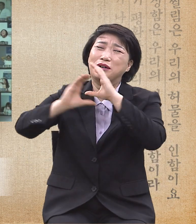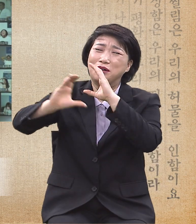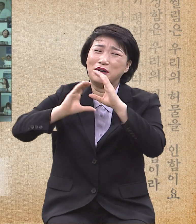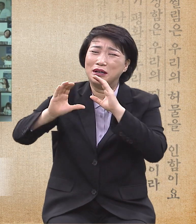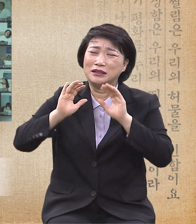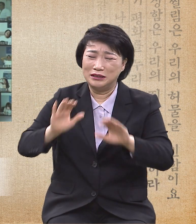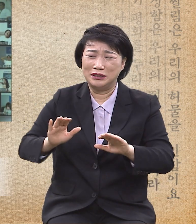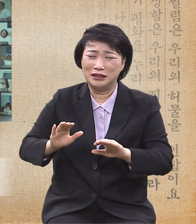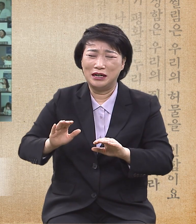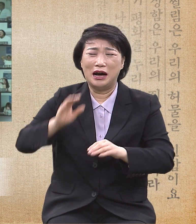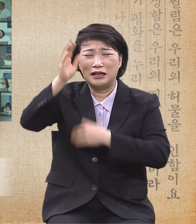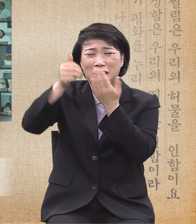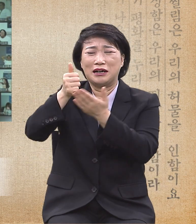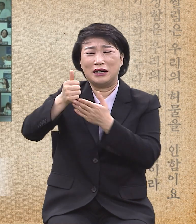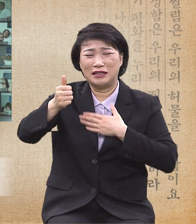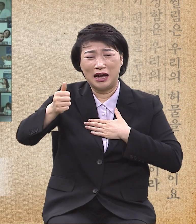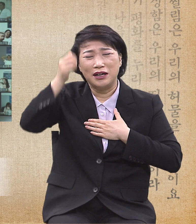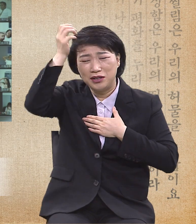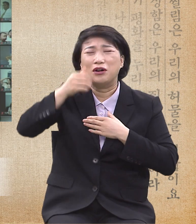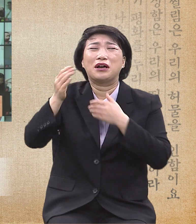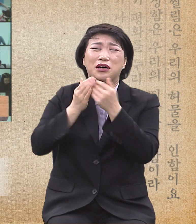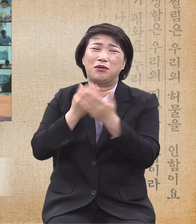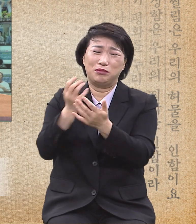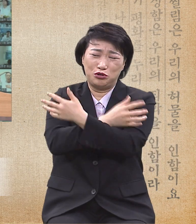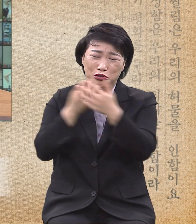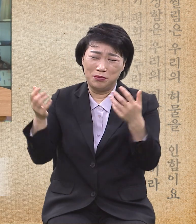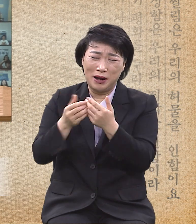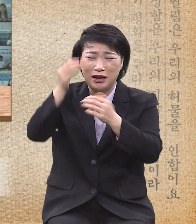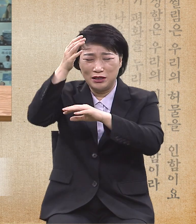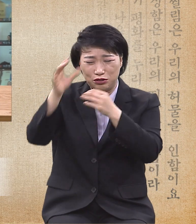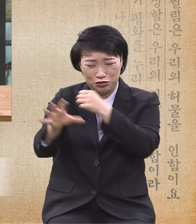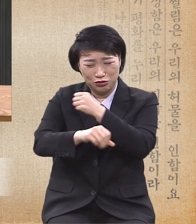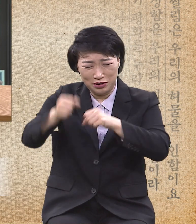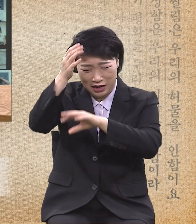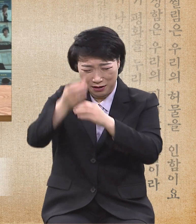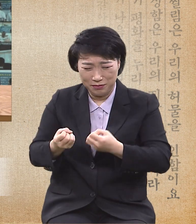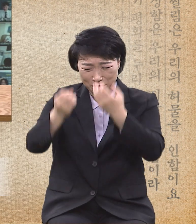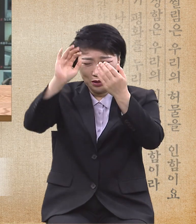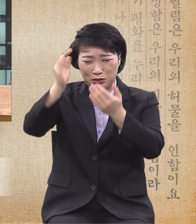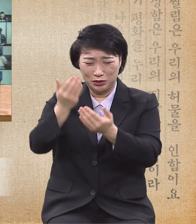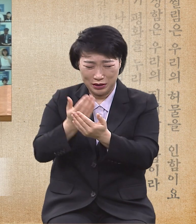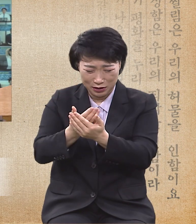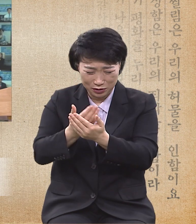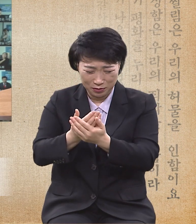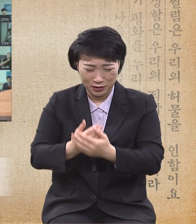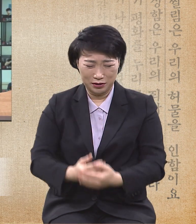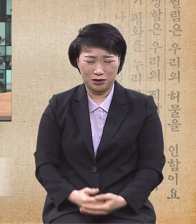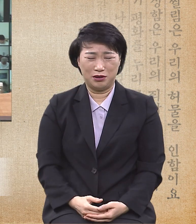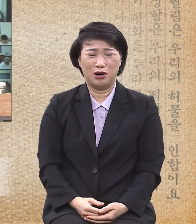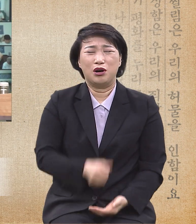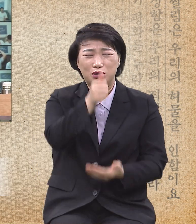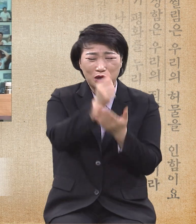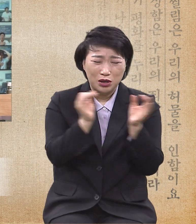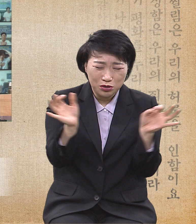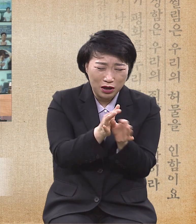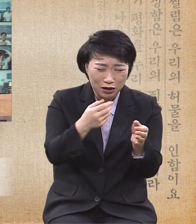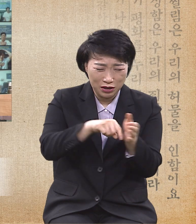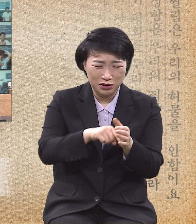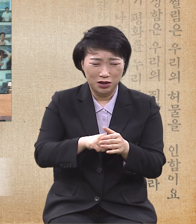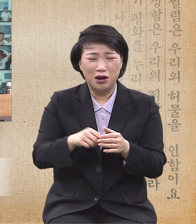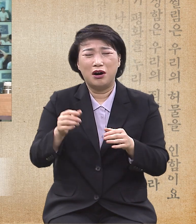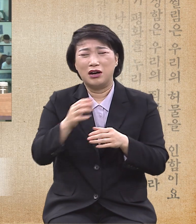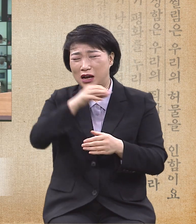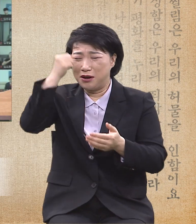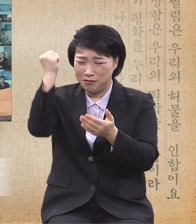주고받는 위대한 영적인 경험이 충만한 감사절이 되게 하옵소서. 속죄를 위해서 몸버려